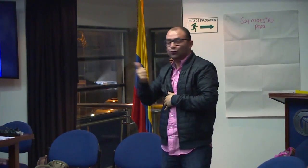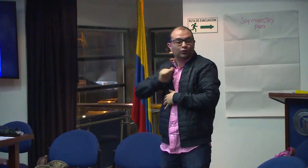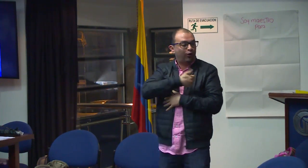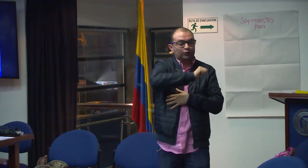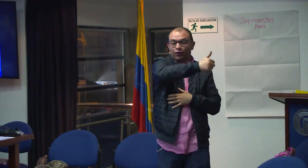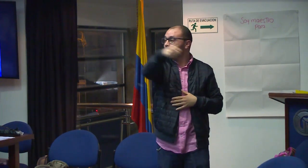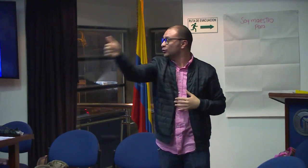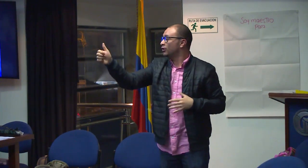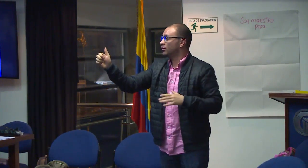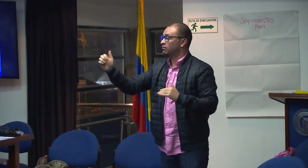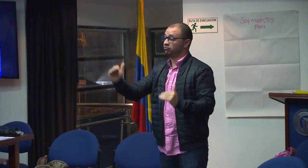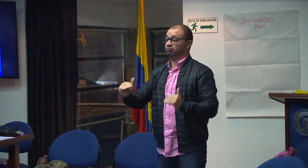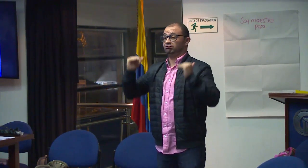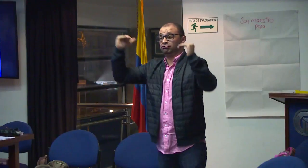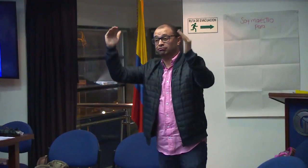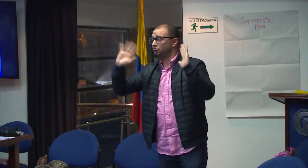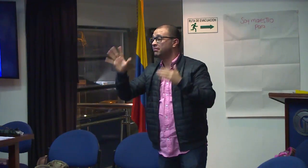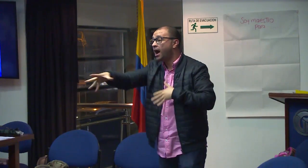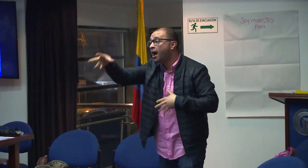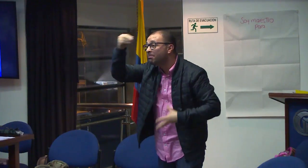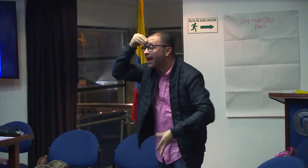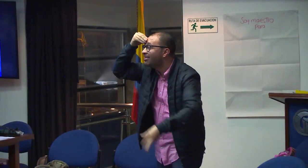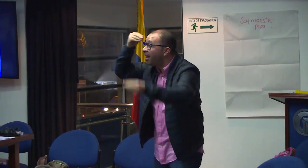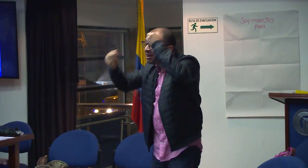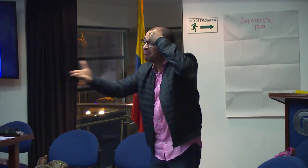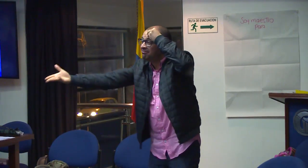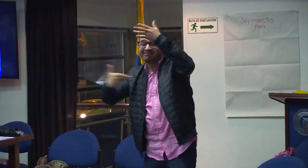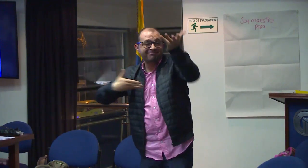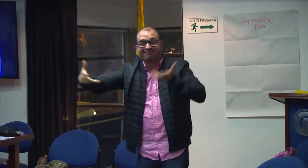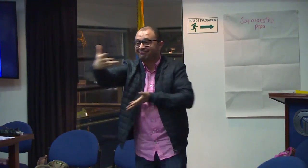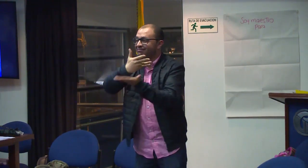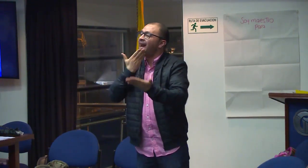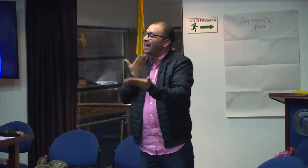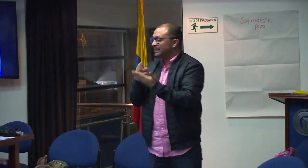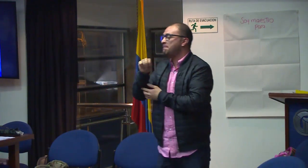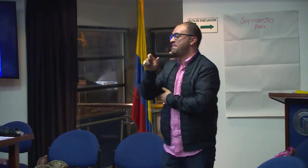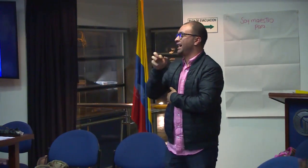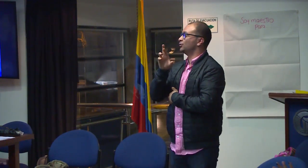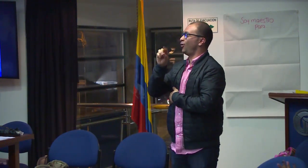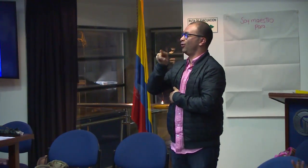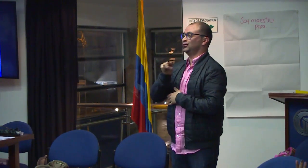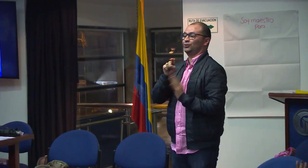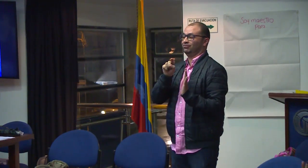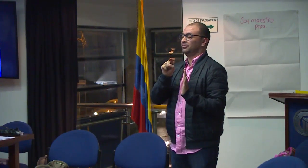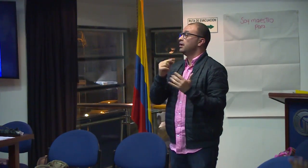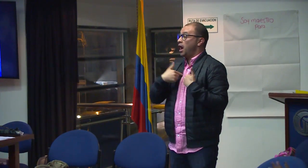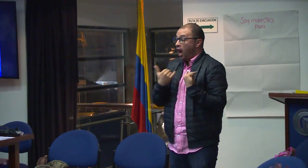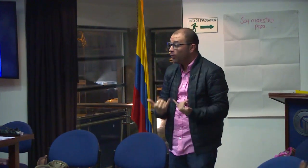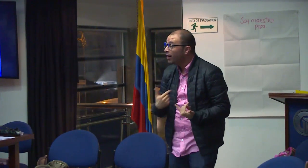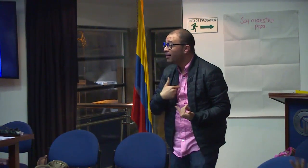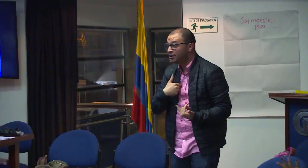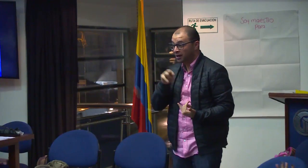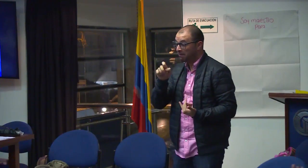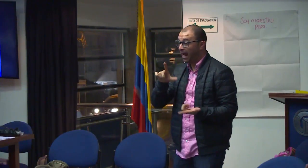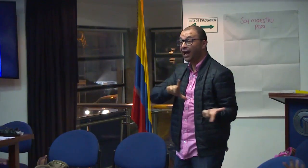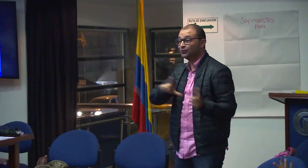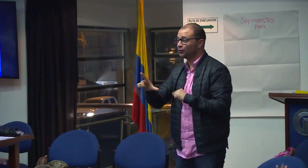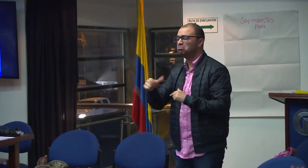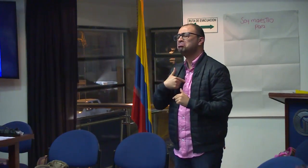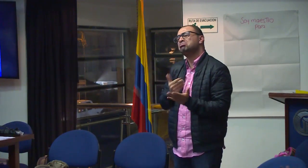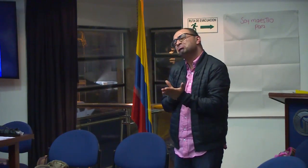Un sujeto que a partir de él mismo se reconoce y reconoce al otro. Y eso permite hablar